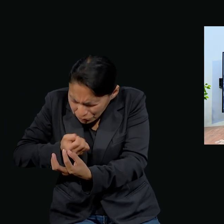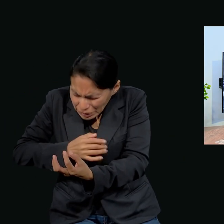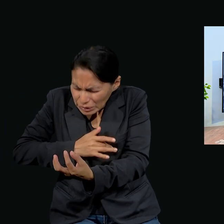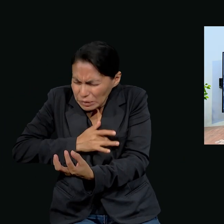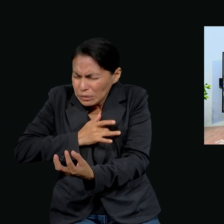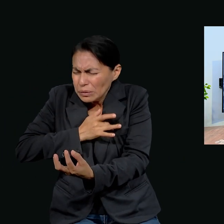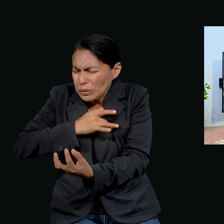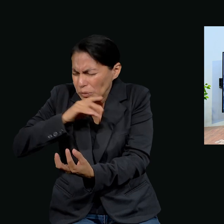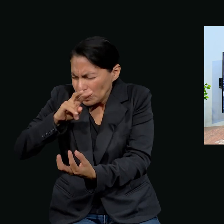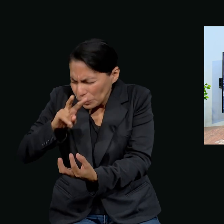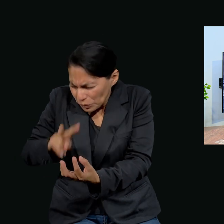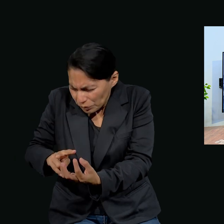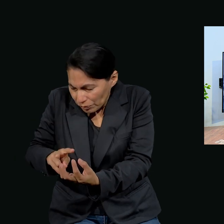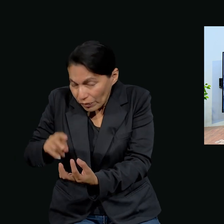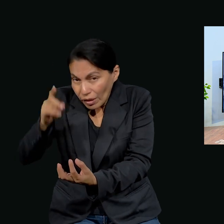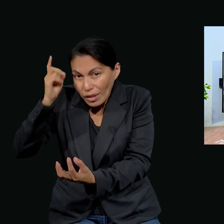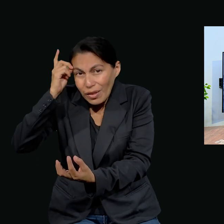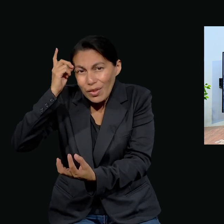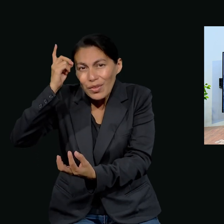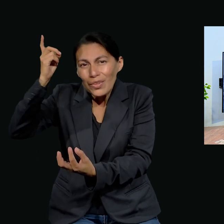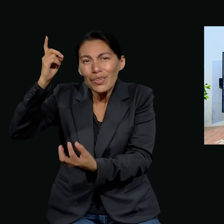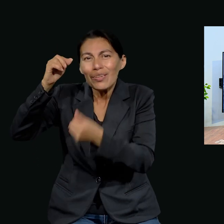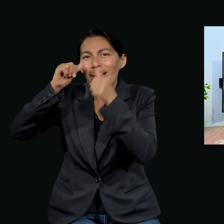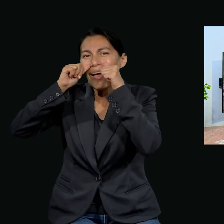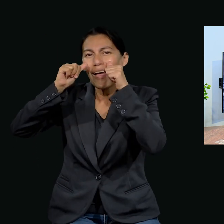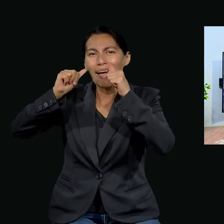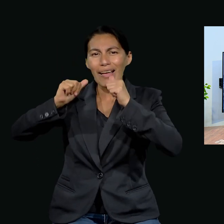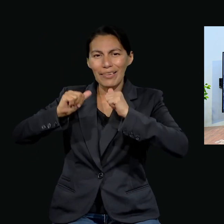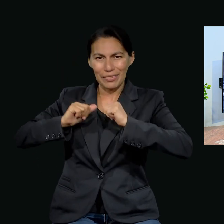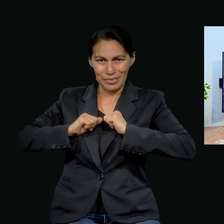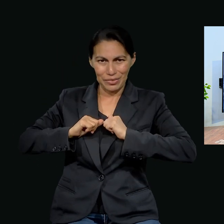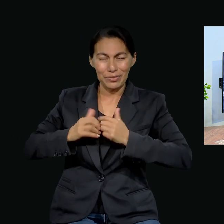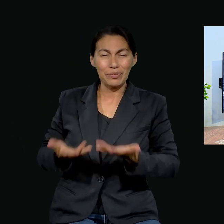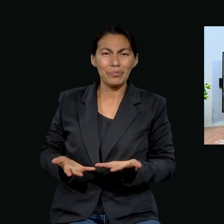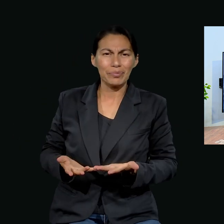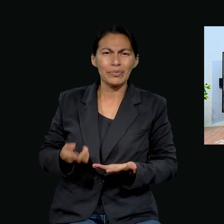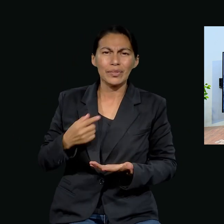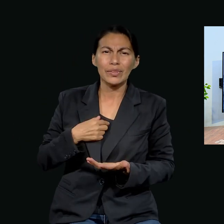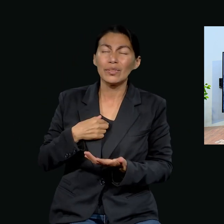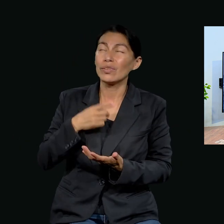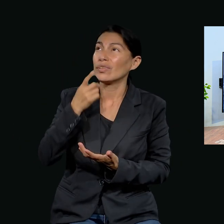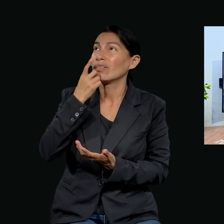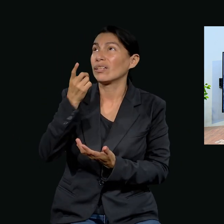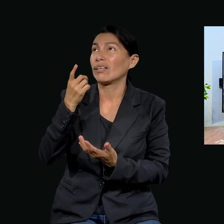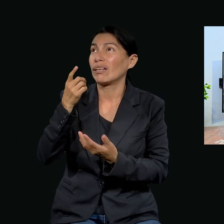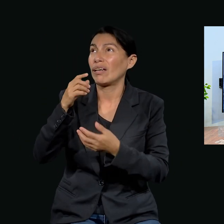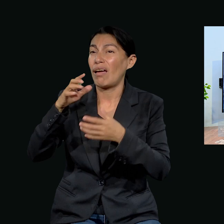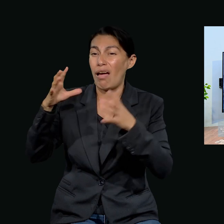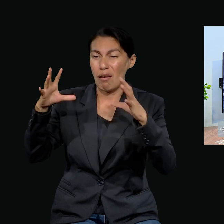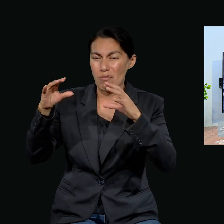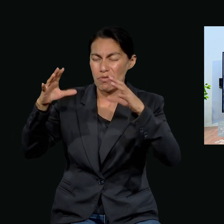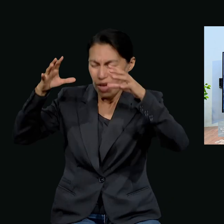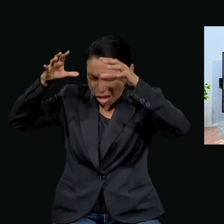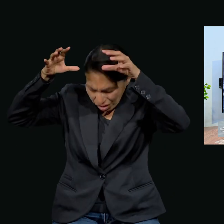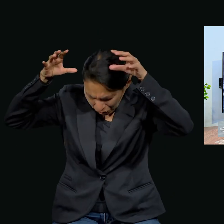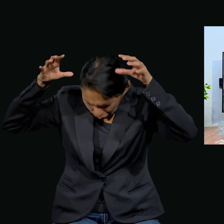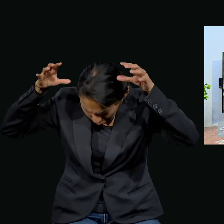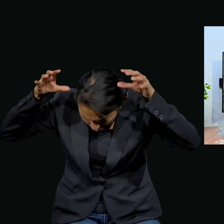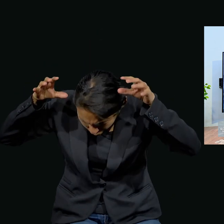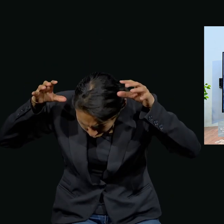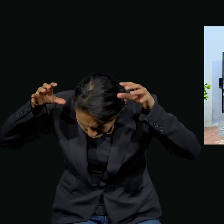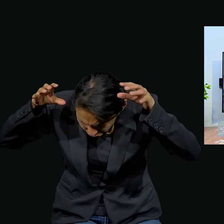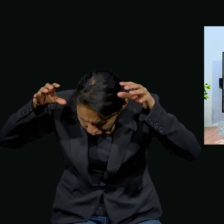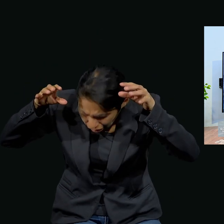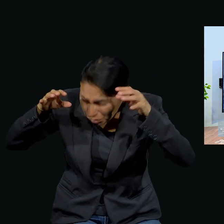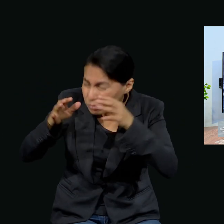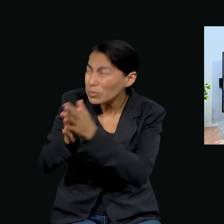oraciones que son un clamor. Y dije, Señor, si tú existes, yo